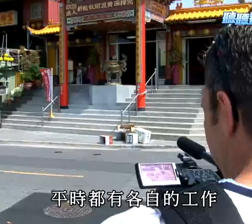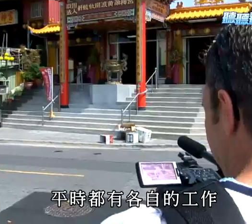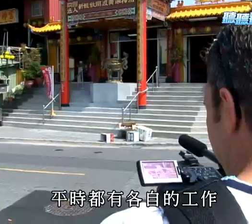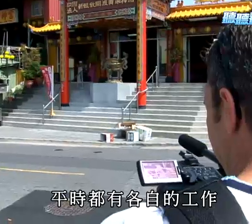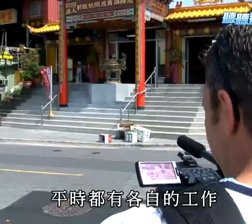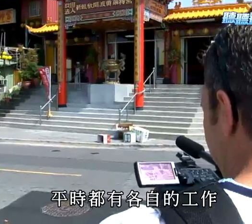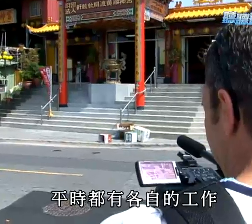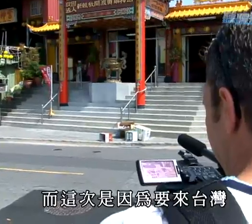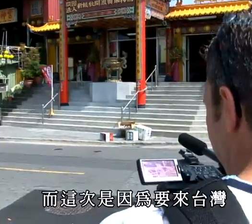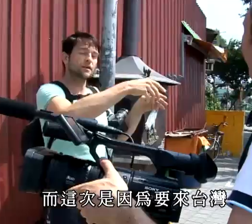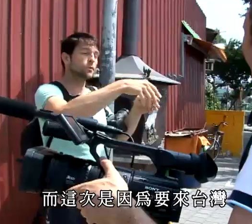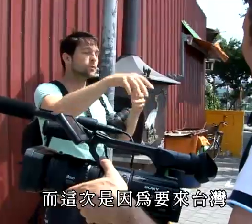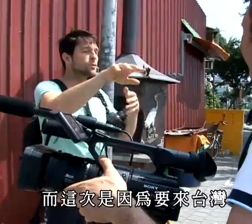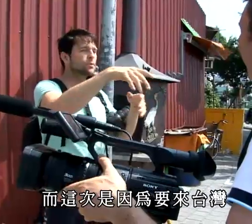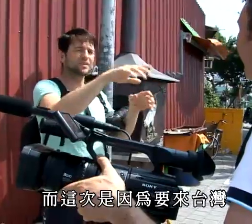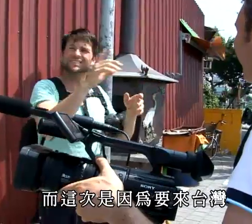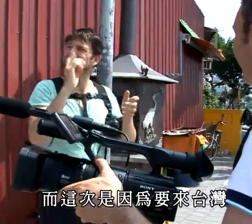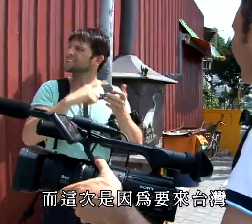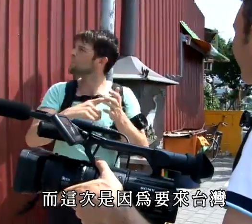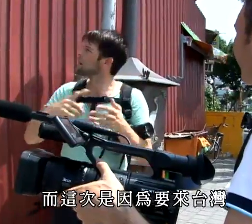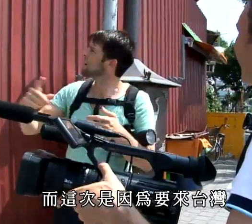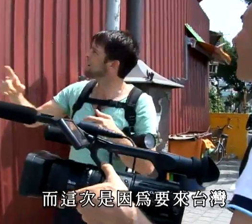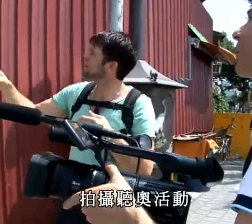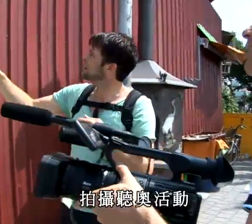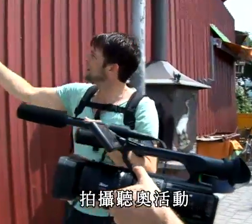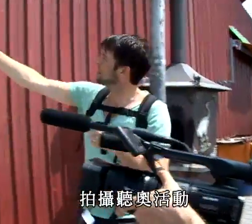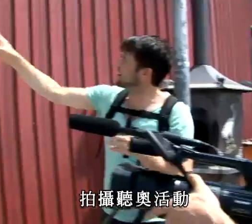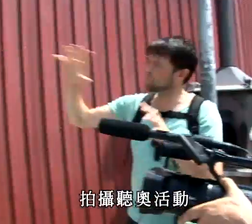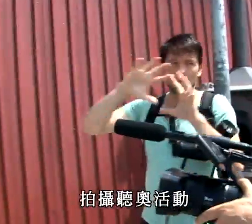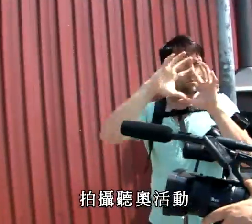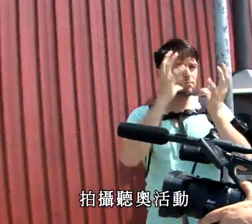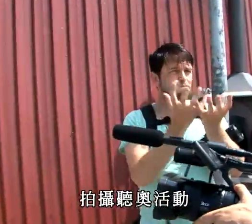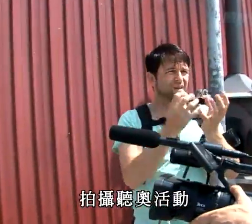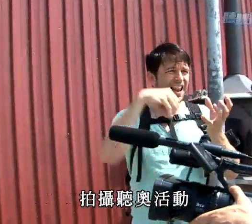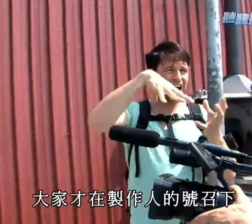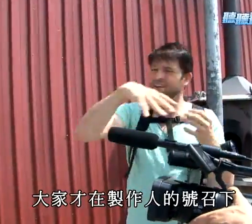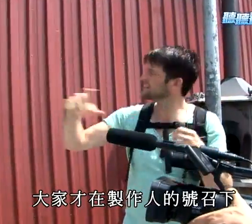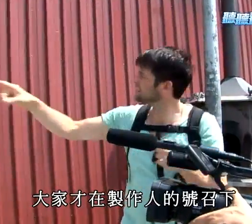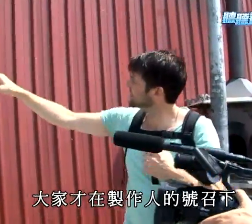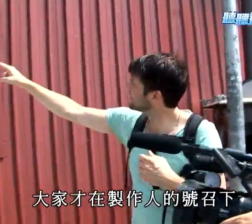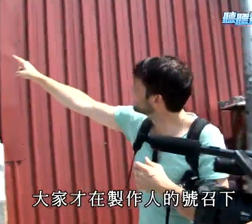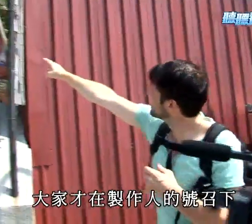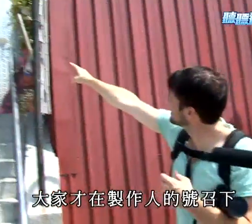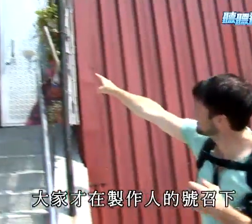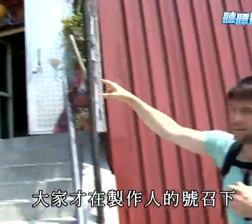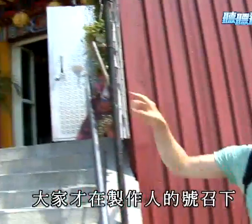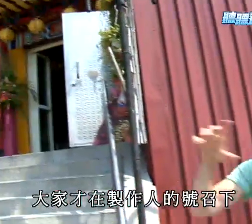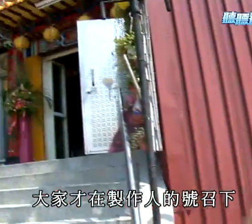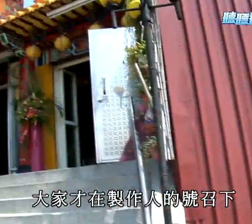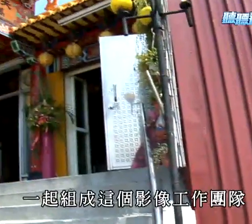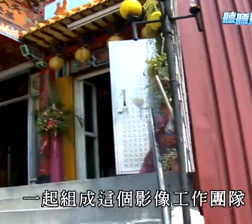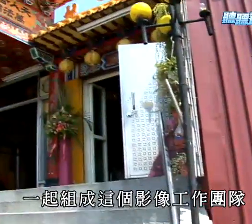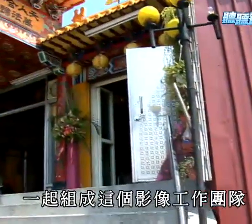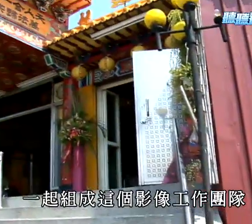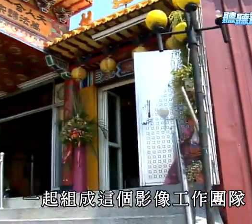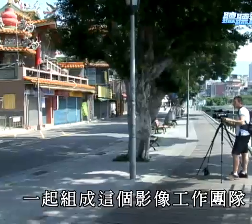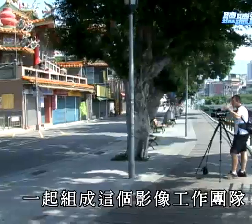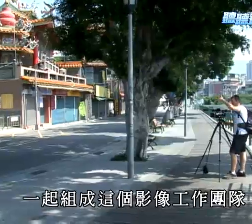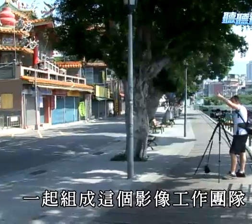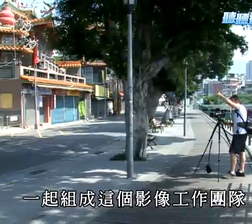作，而这次是因为要来台湾拍摄听奥活动，大家才在制作人的号召下一起组成这个影像工